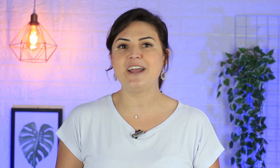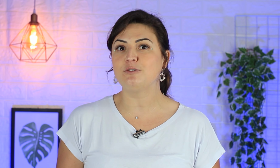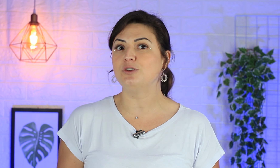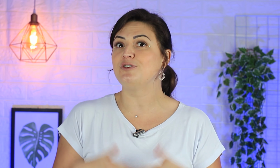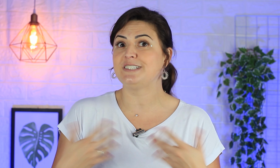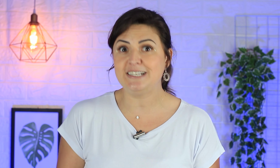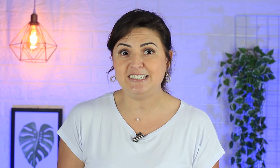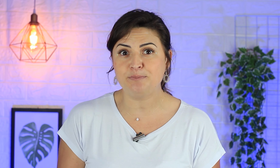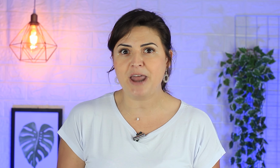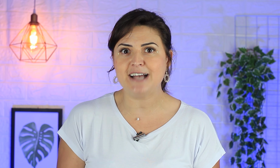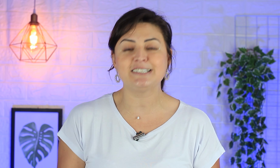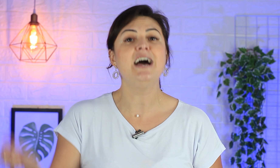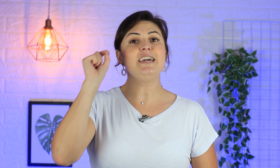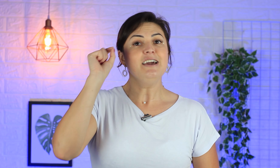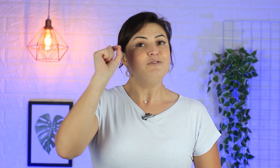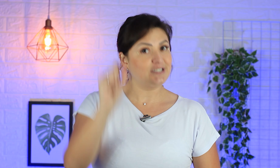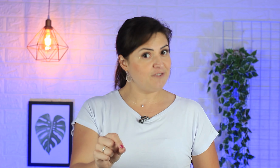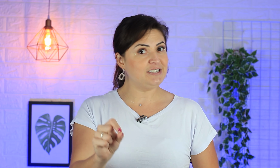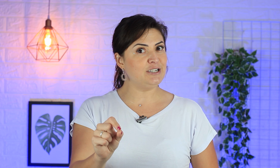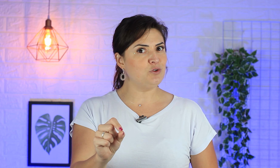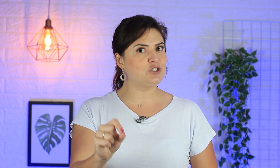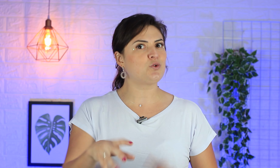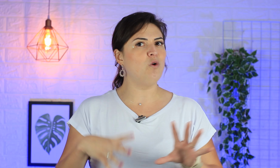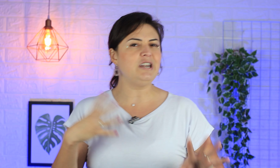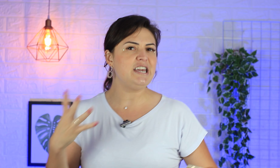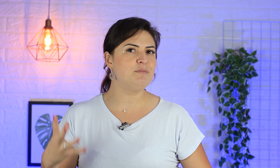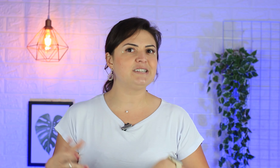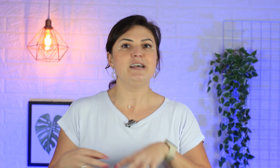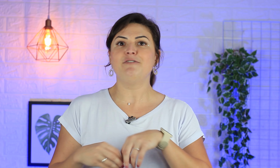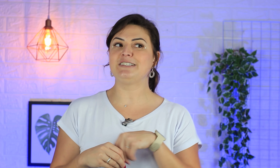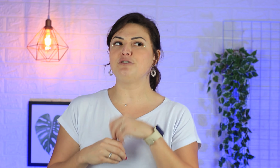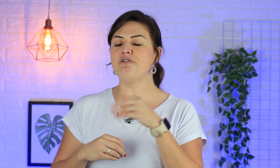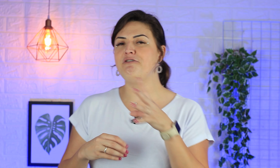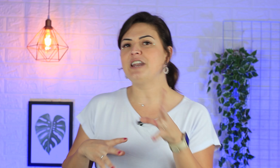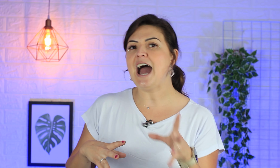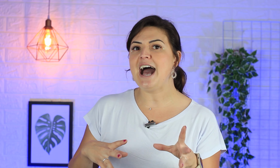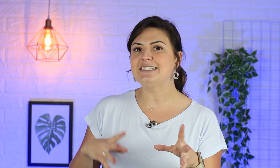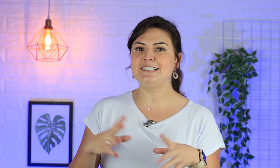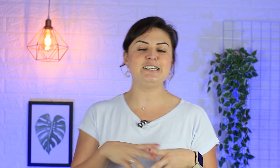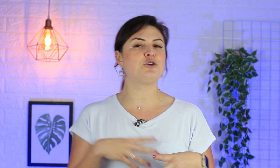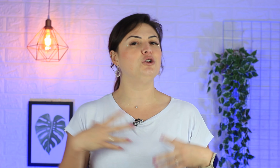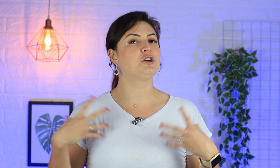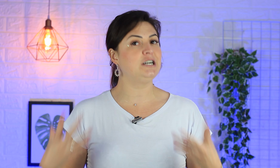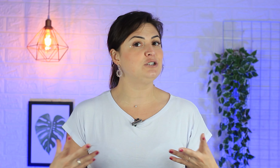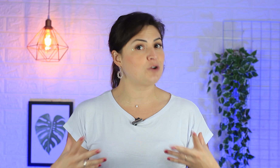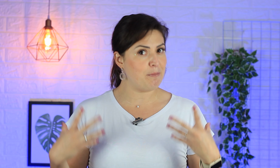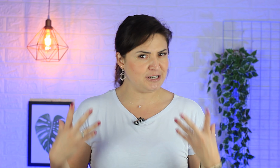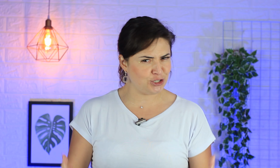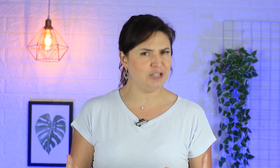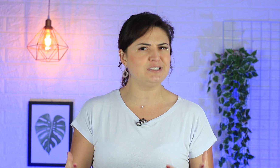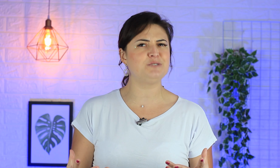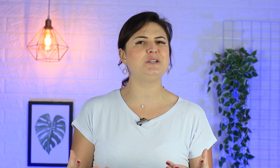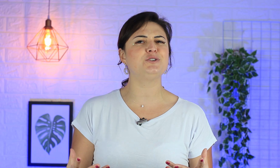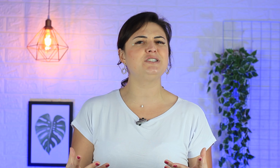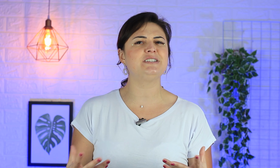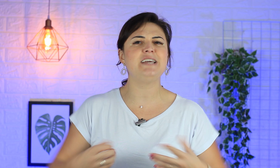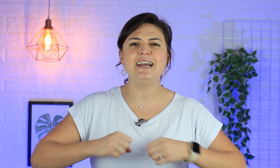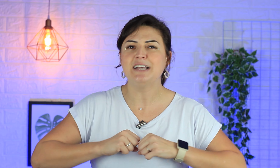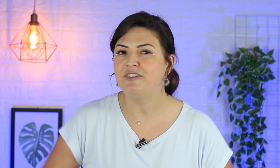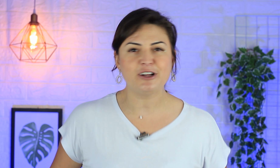alguém, quando você se expressa. E você fazendo isso com Libras, fazendo frases e colocando, caprichando as expressões faciais, vai